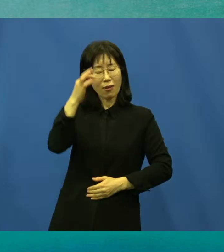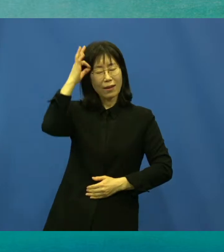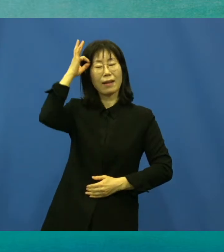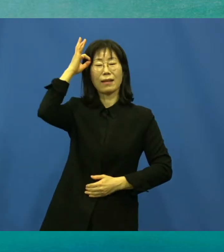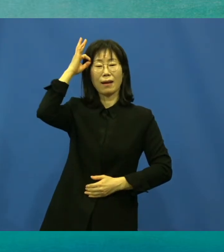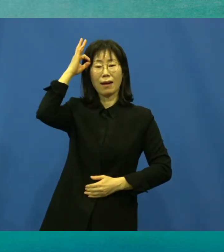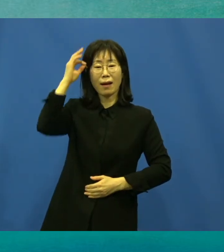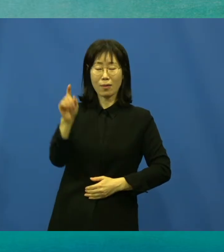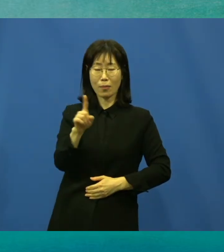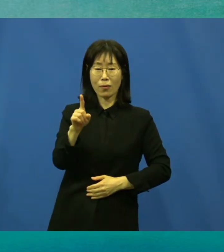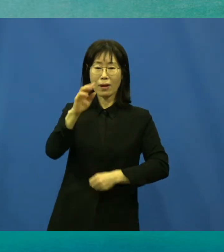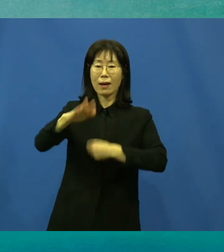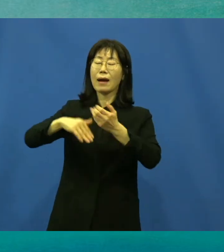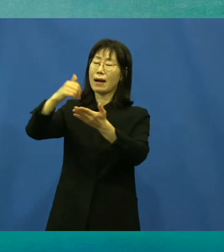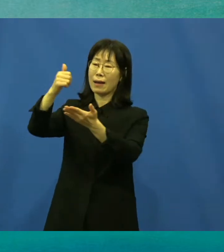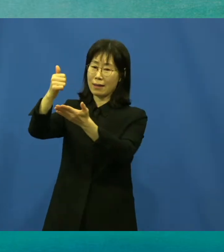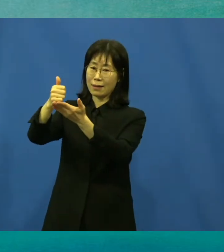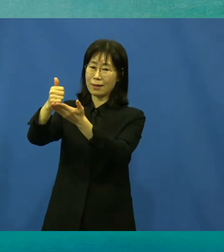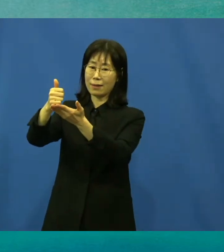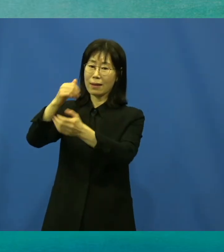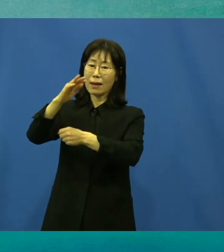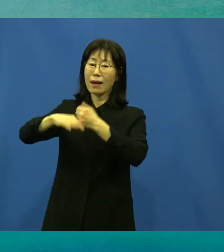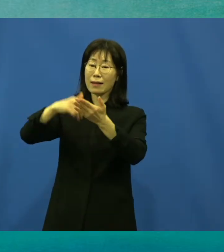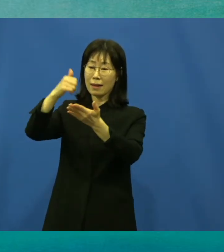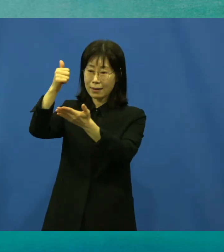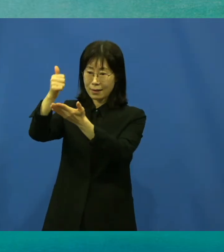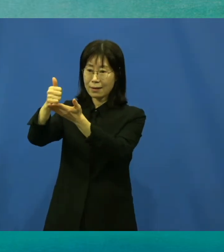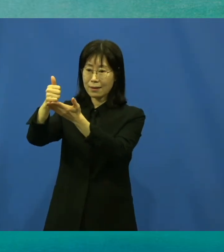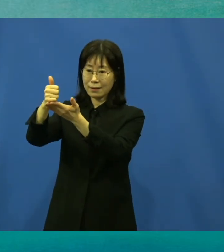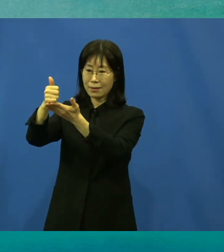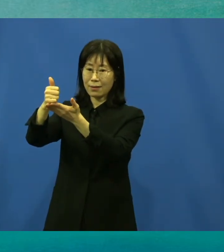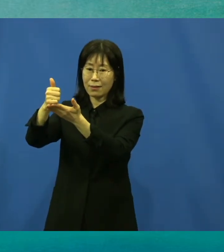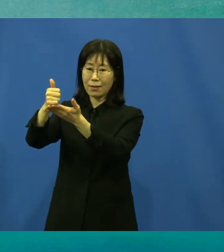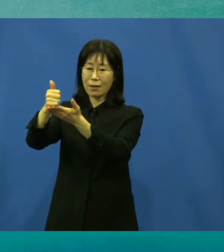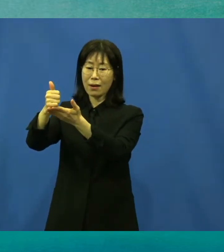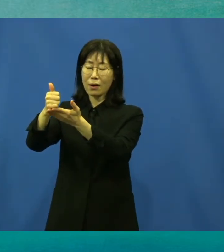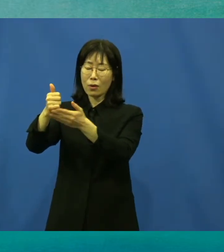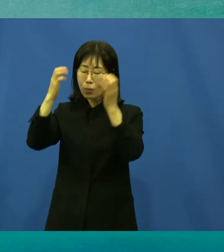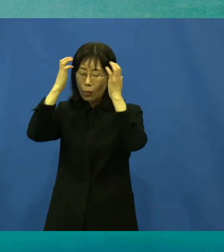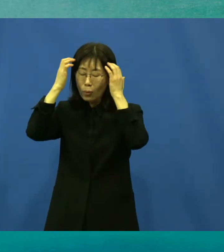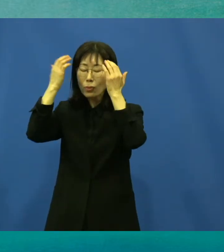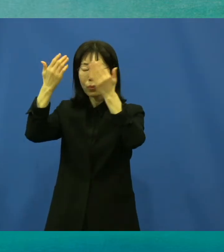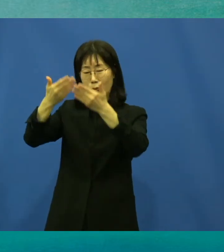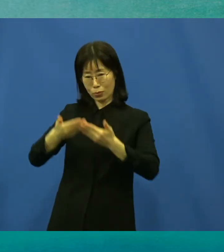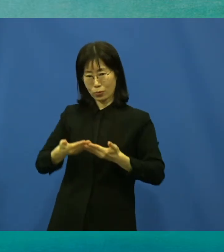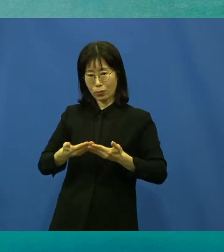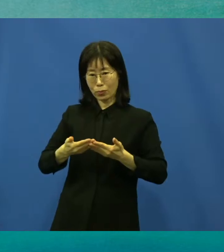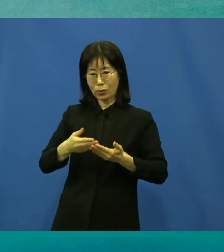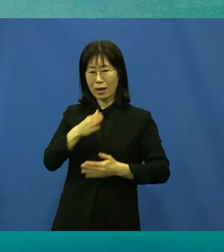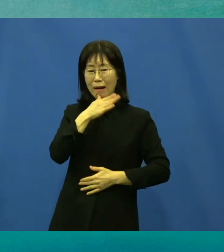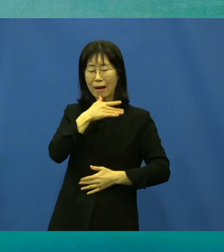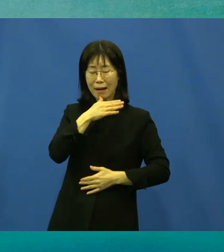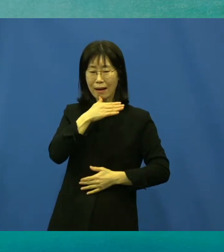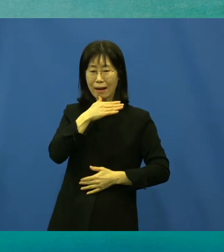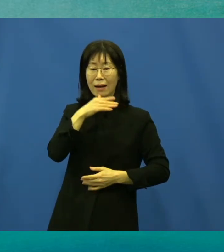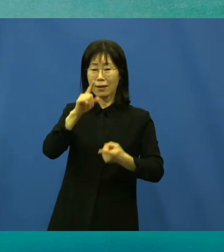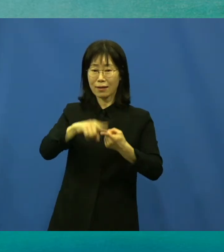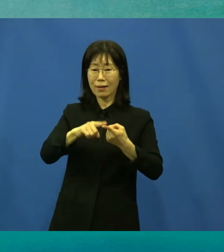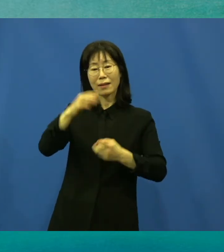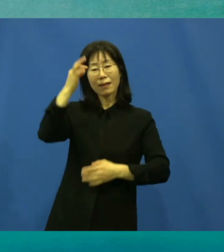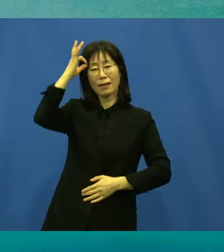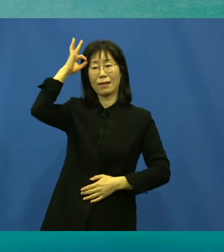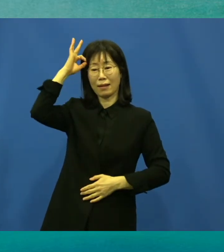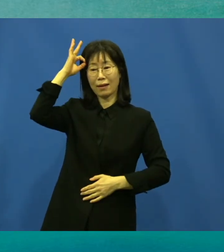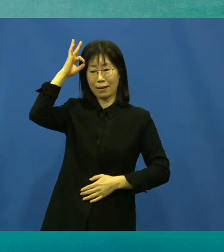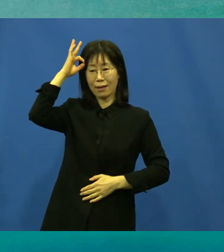그리고 그 고통을 하나님이 왜 자신에게 허락하셨는지도 깨닫고 있어요. 이게 매우 중요합니다.